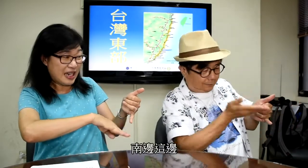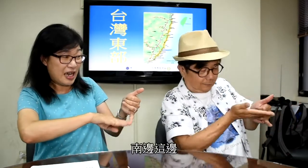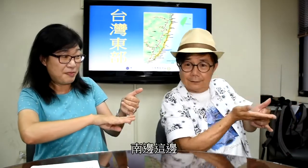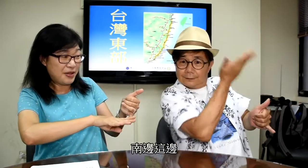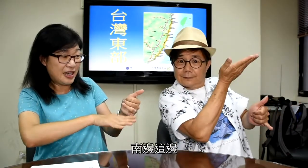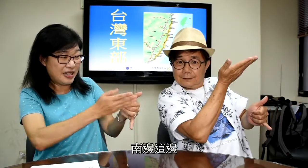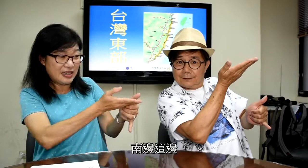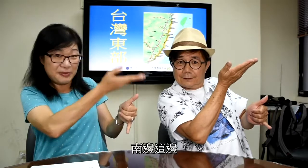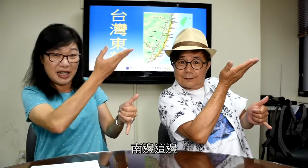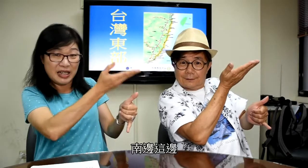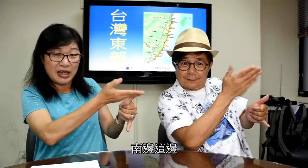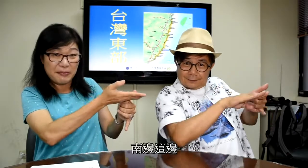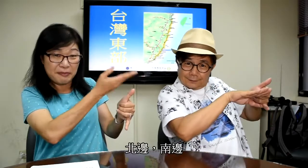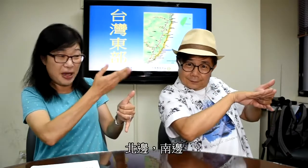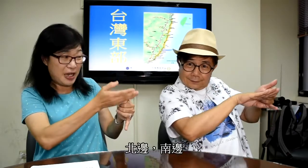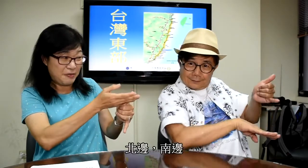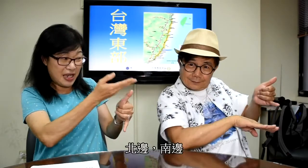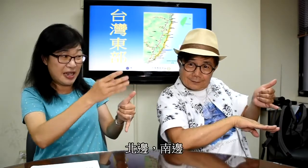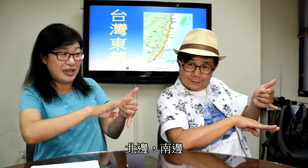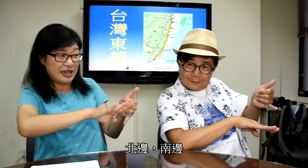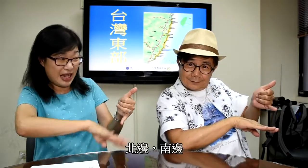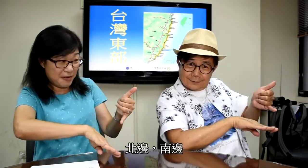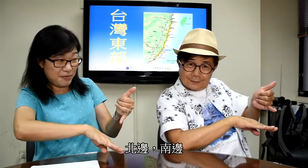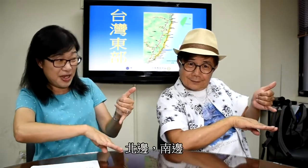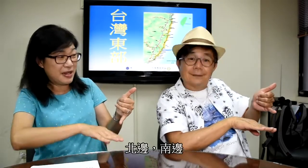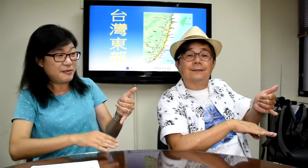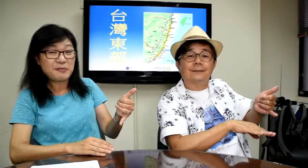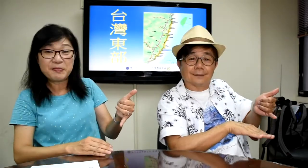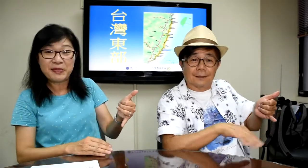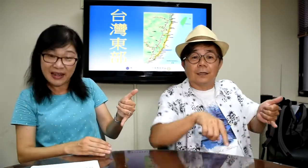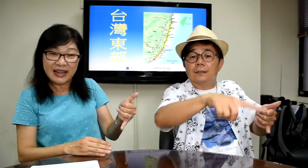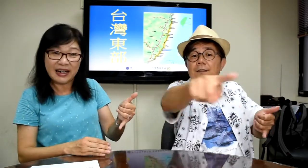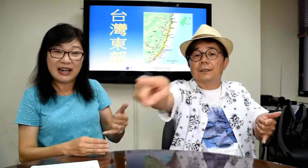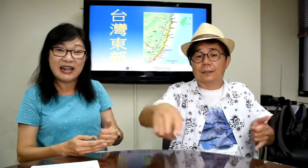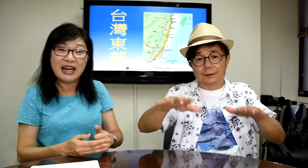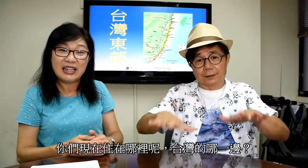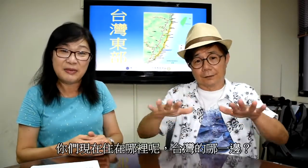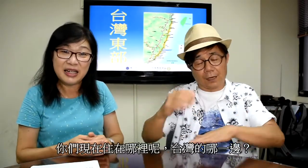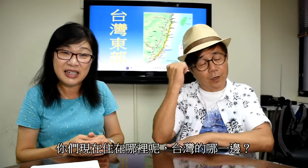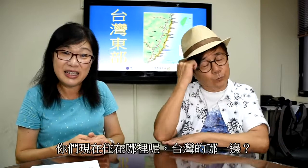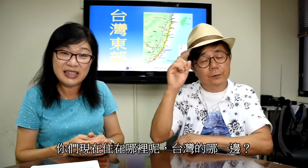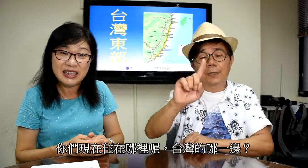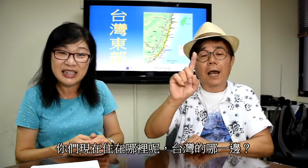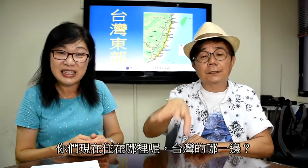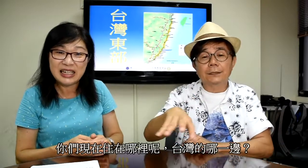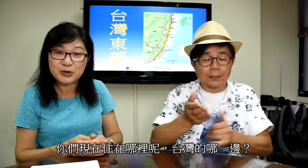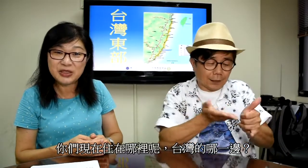南边，这边北边、南边。你们现在住在哪